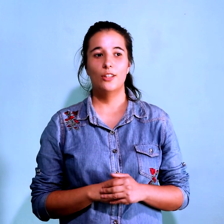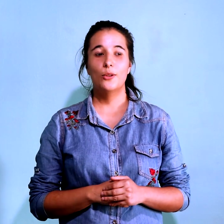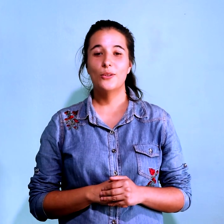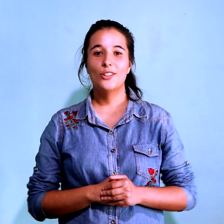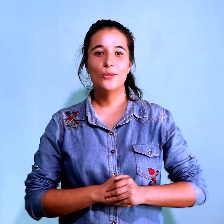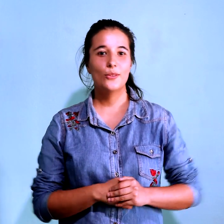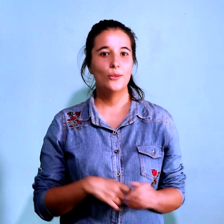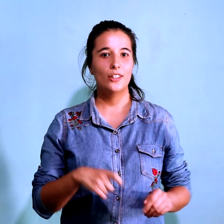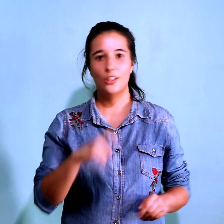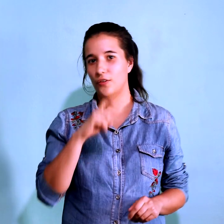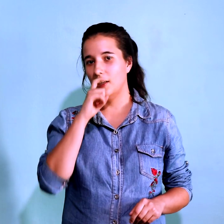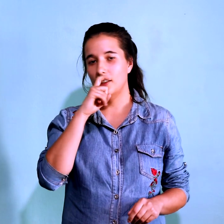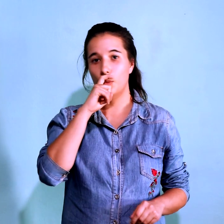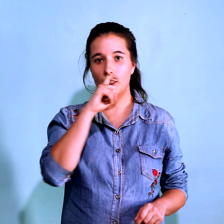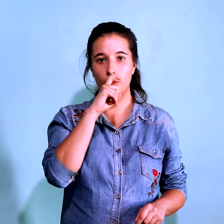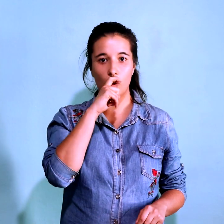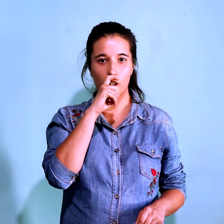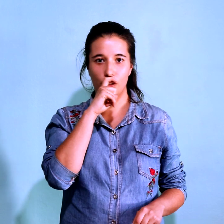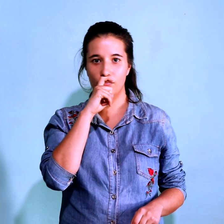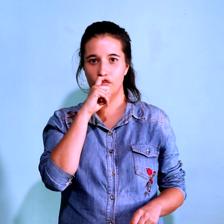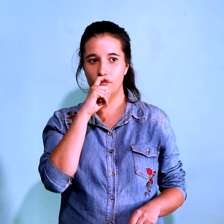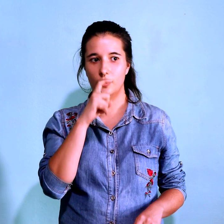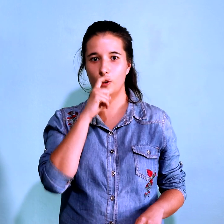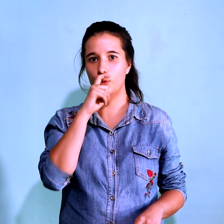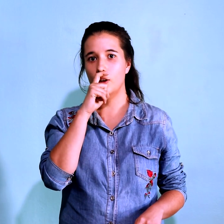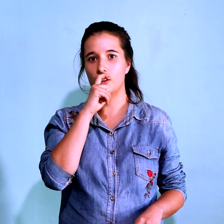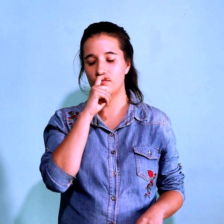Já no Rio Grande do Sul, a gente fala que o pai tem bigode, sinal de bigode.